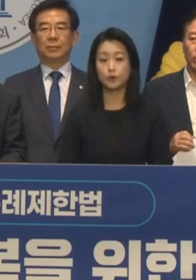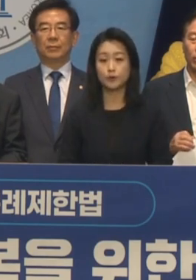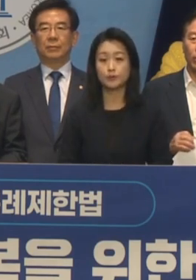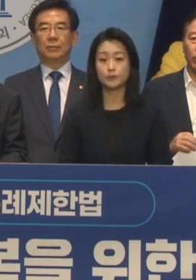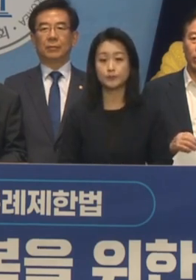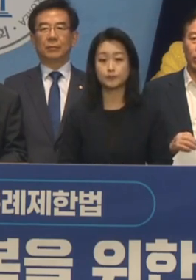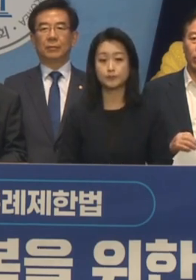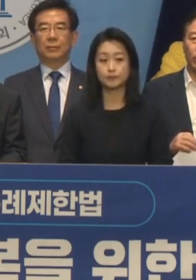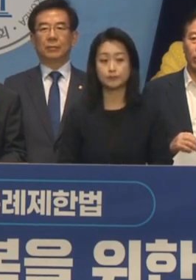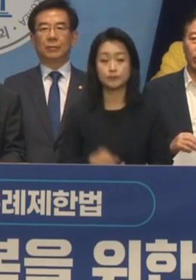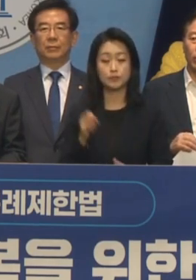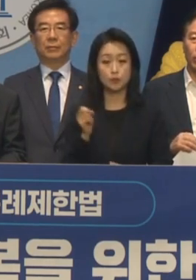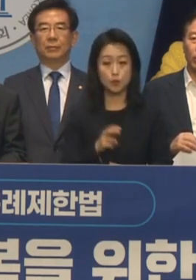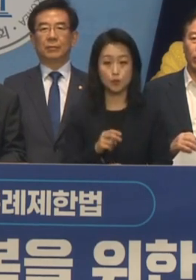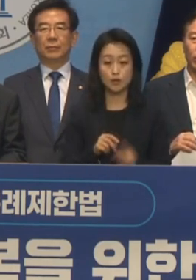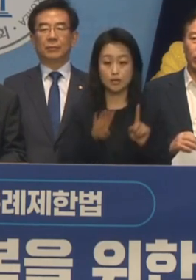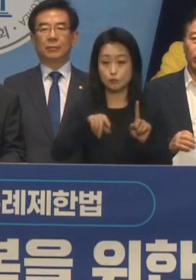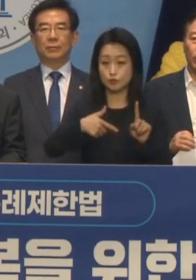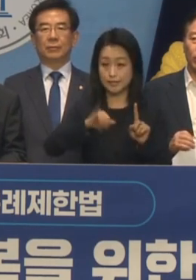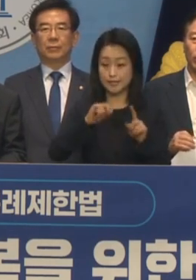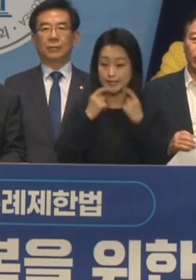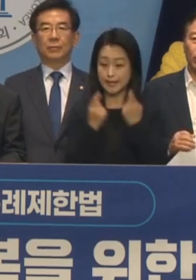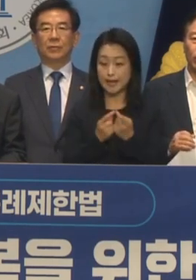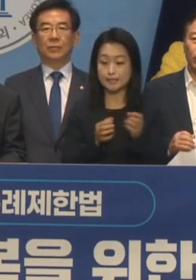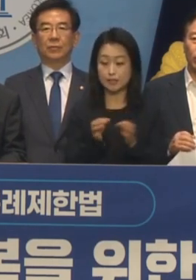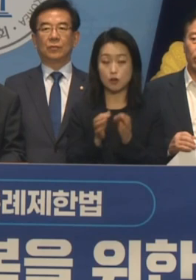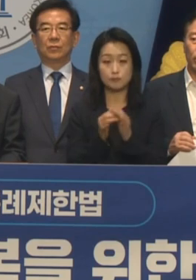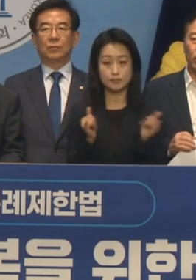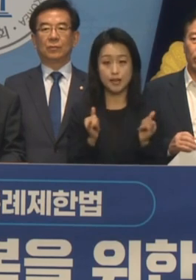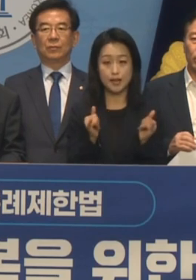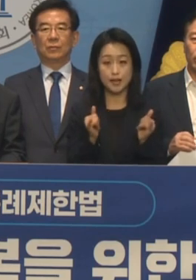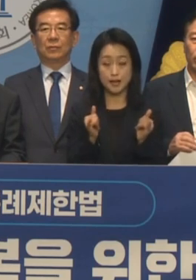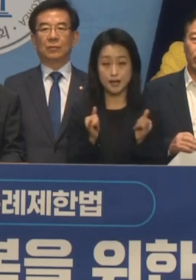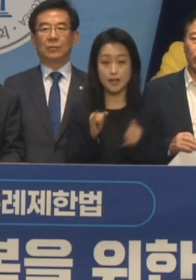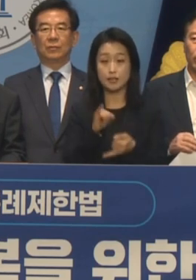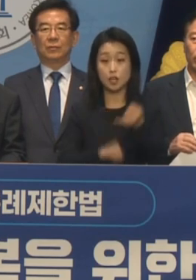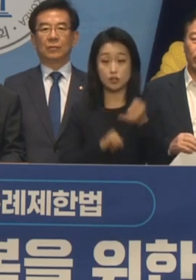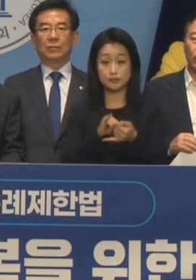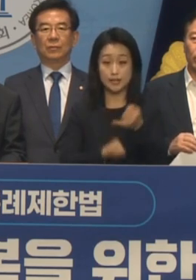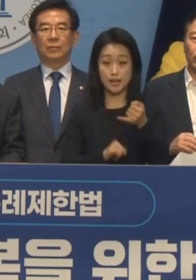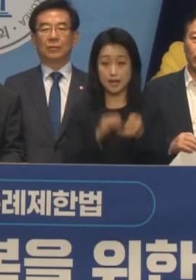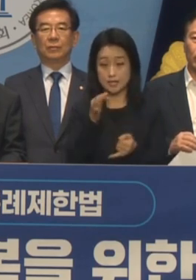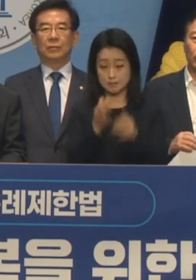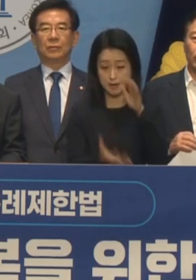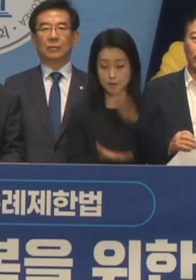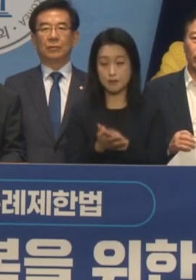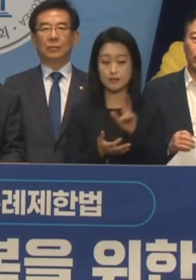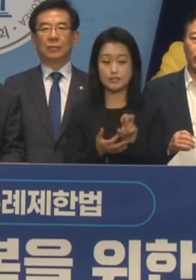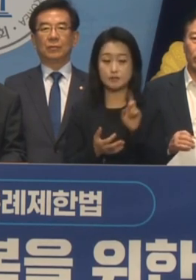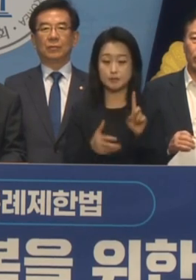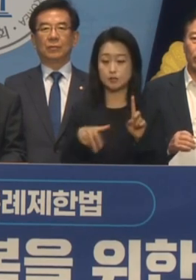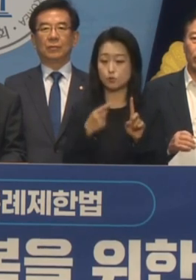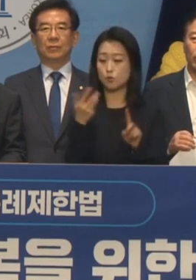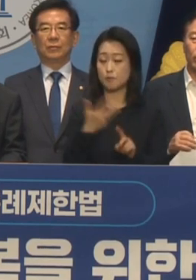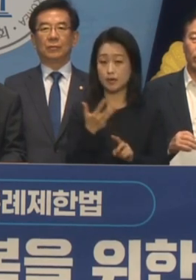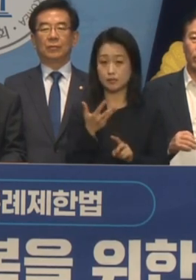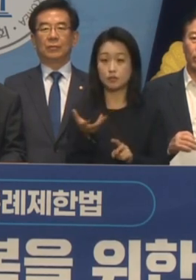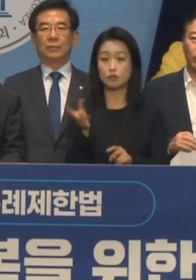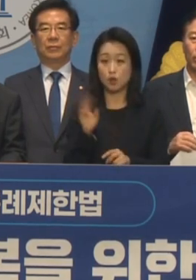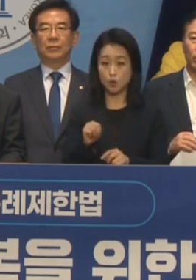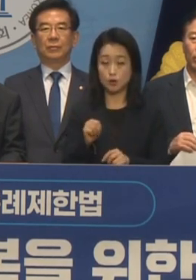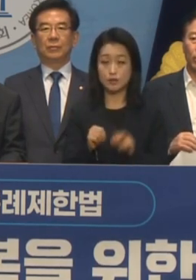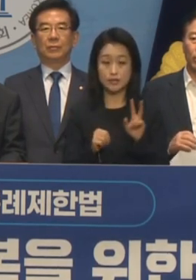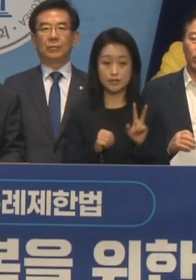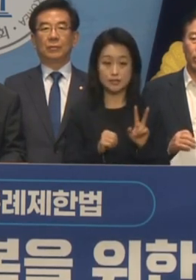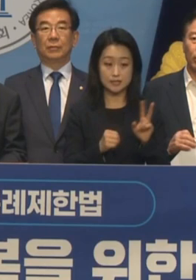상황입니다. 그리고 1분기 개인사업자의 연체금액은 21.8조 원으로 22년